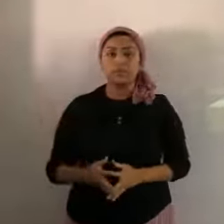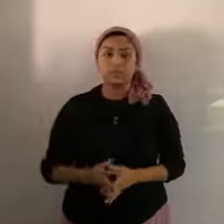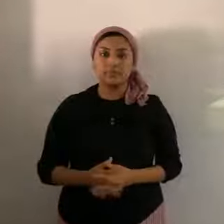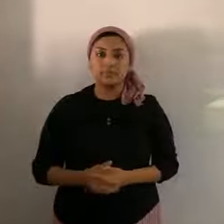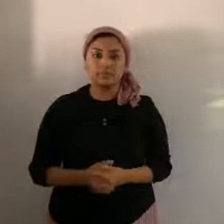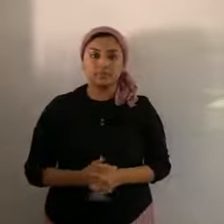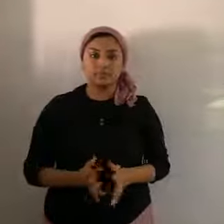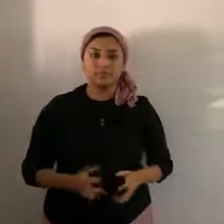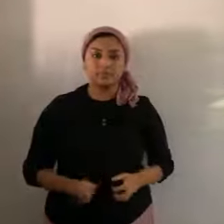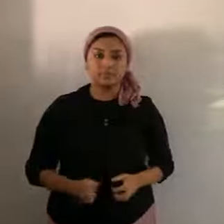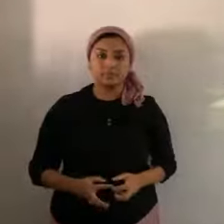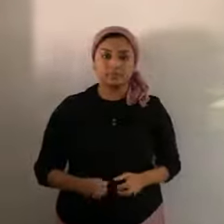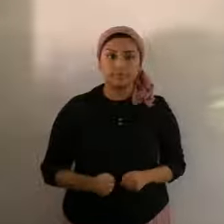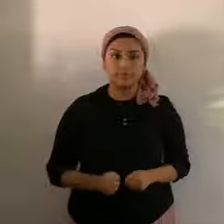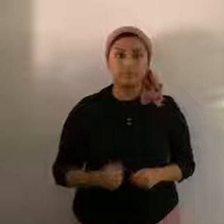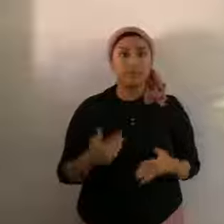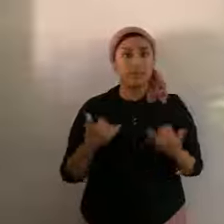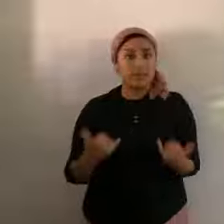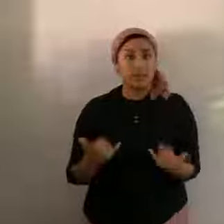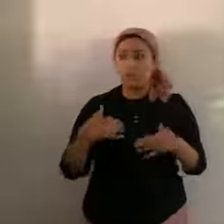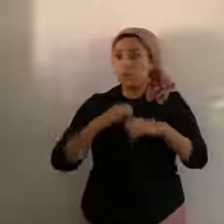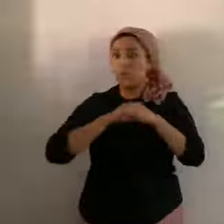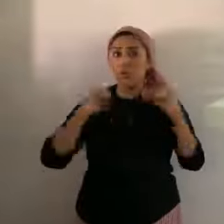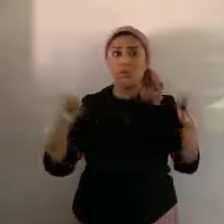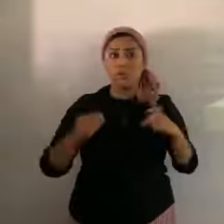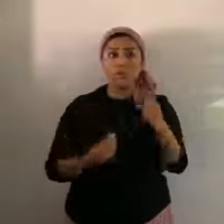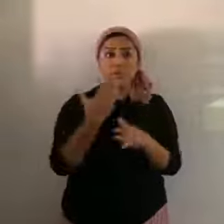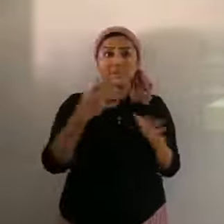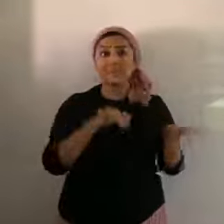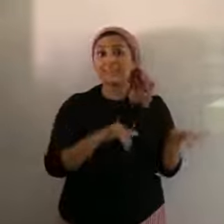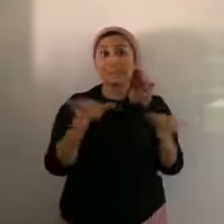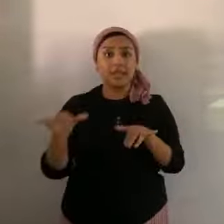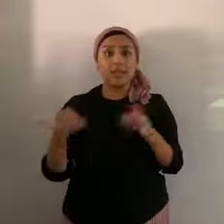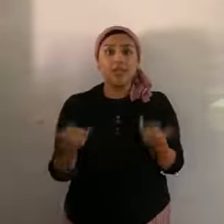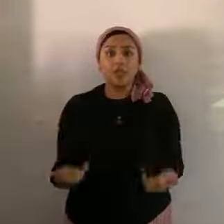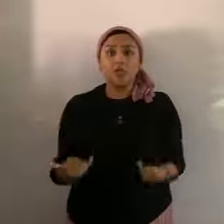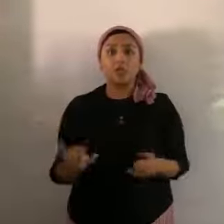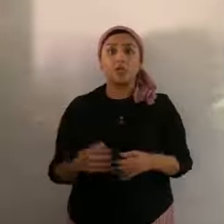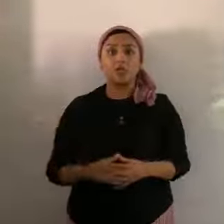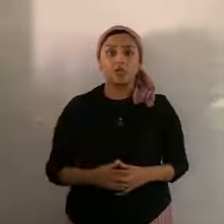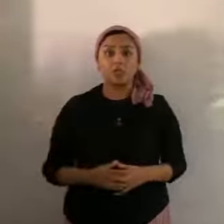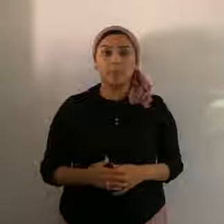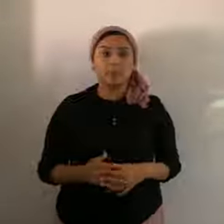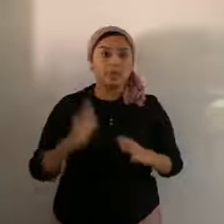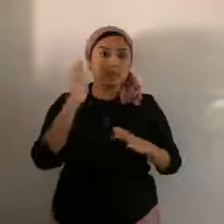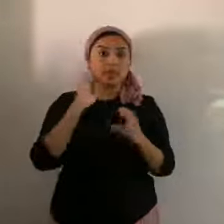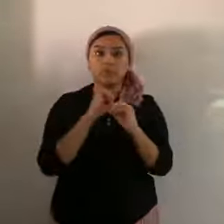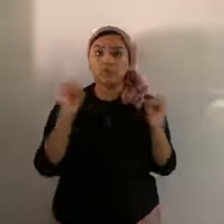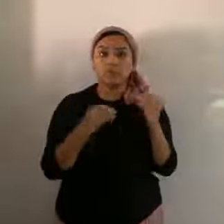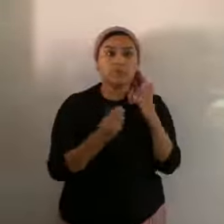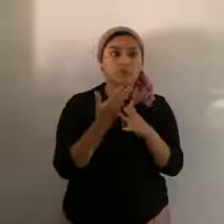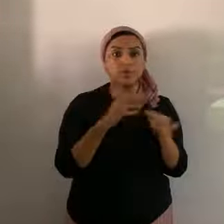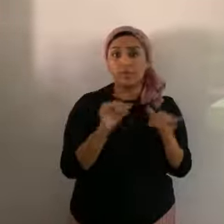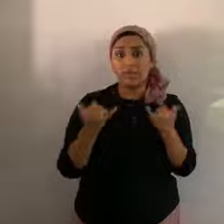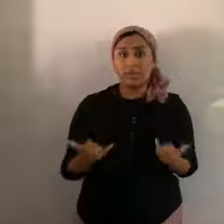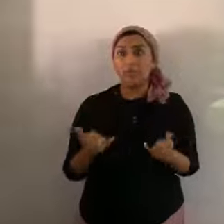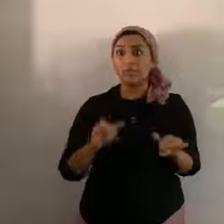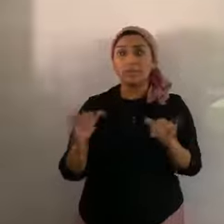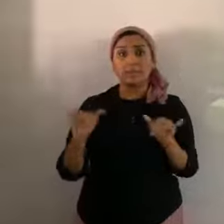divino, no hay frutos, igual ahora, no había frutos, igual